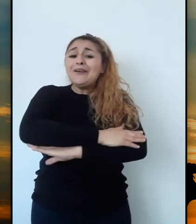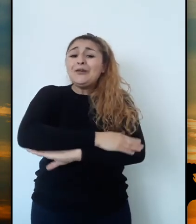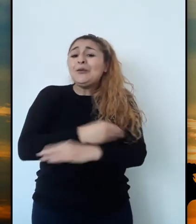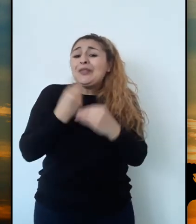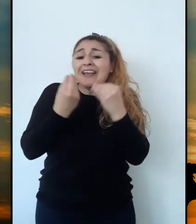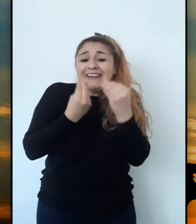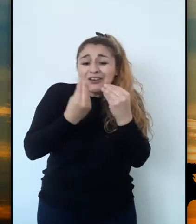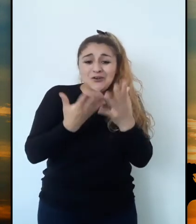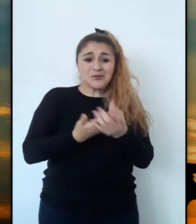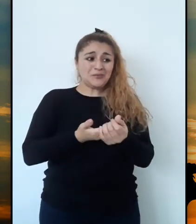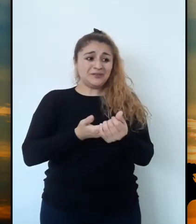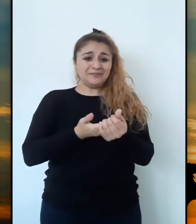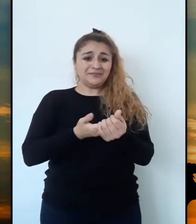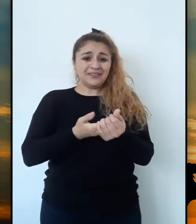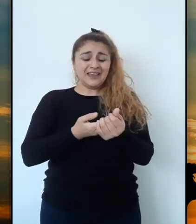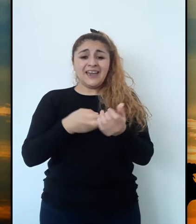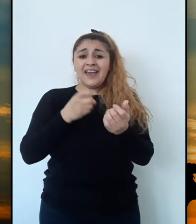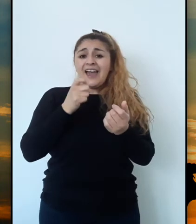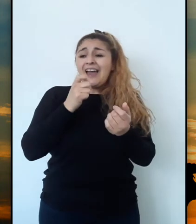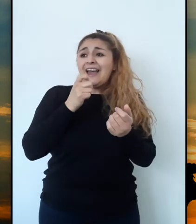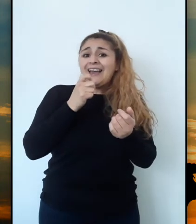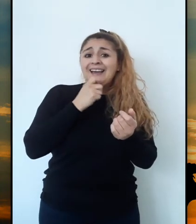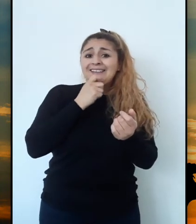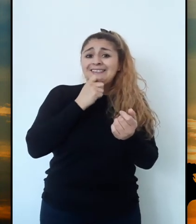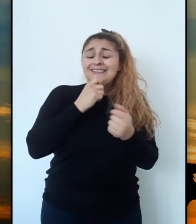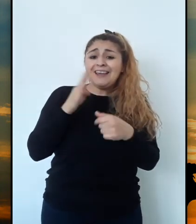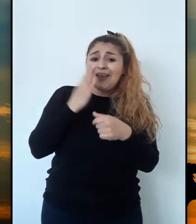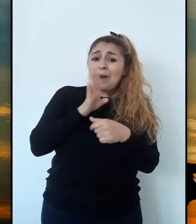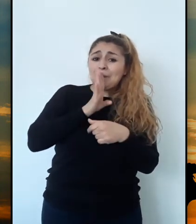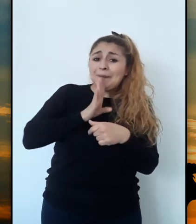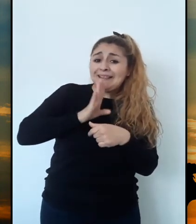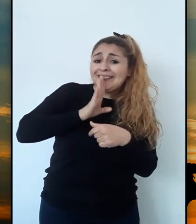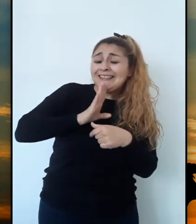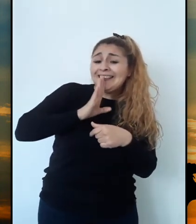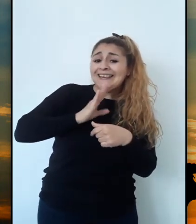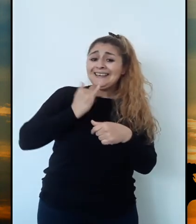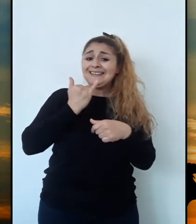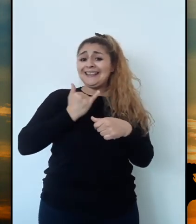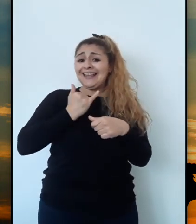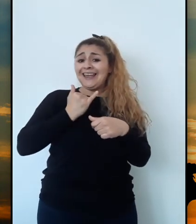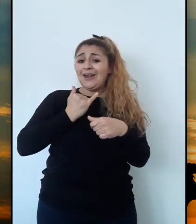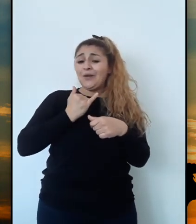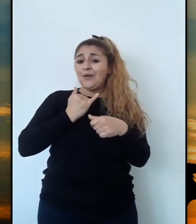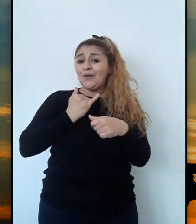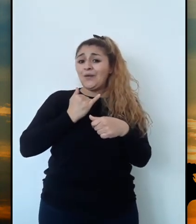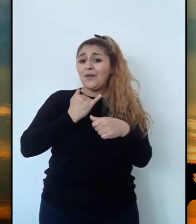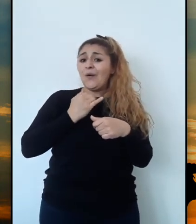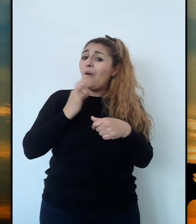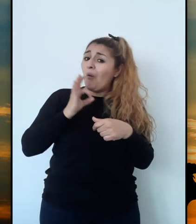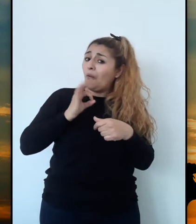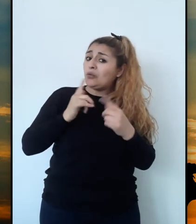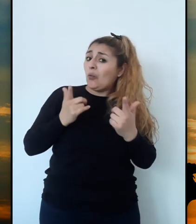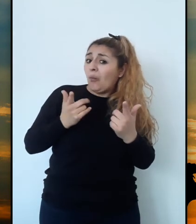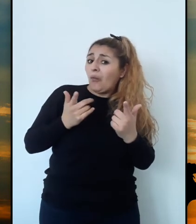cosas que él conoció de antemano. Je n'ai qu'à avoir une attitude de remerciement. Yo tengo que tener